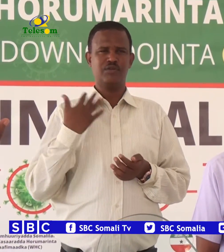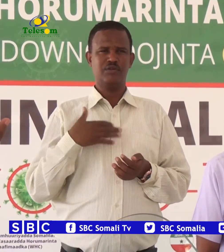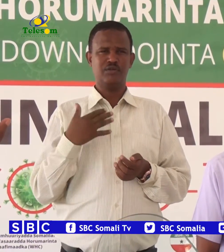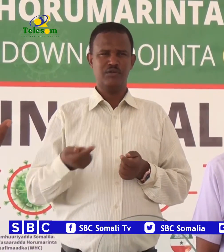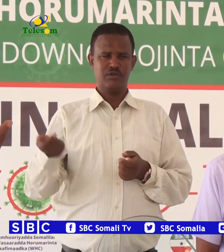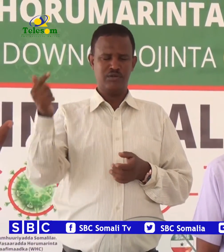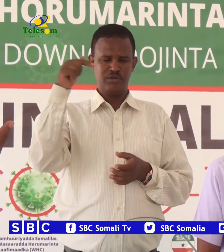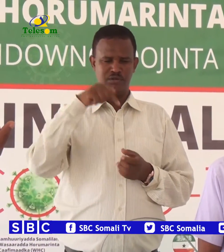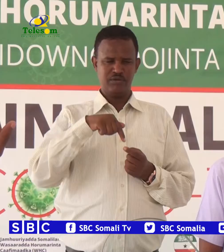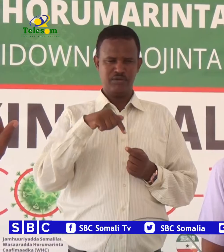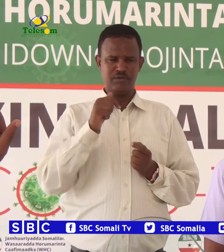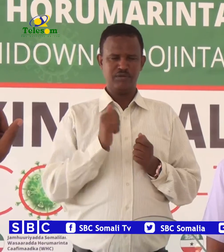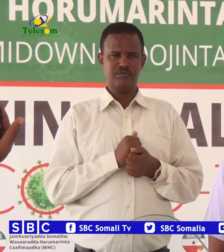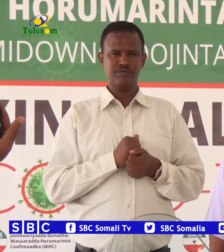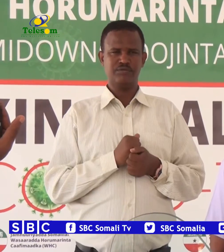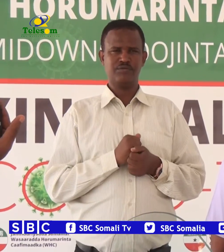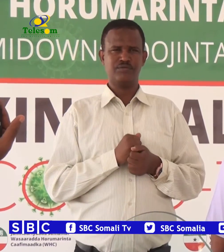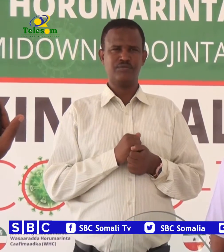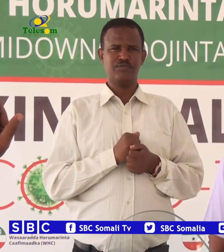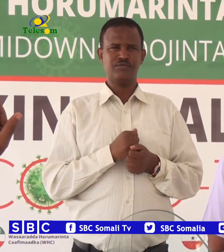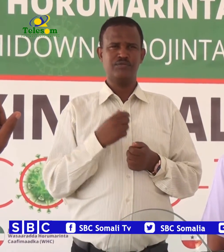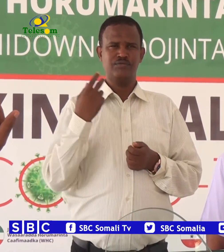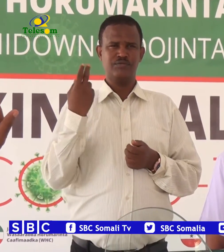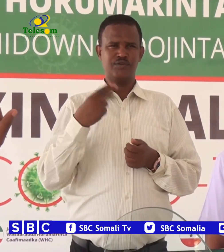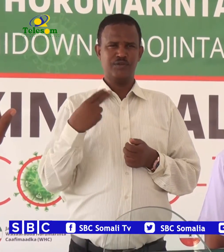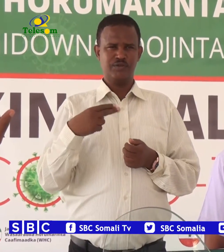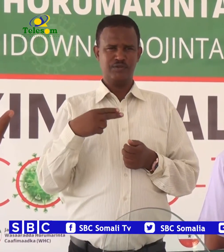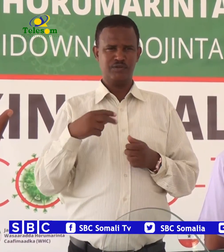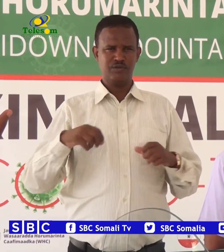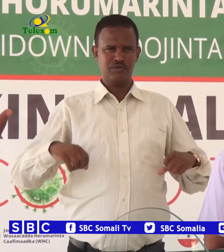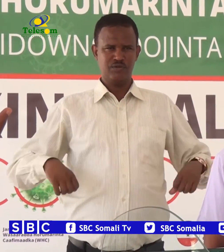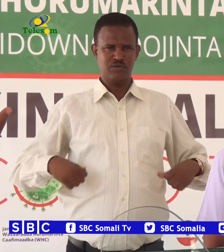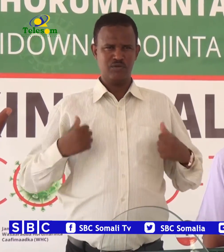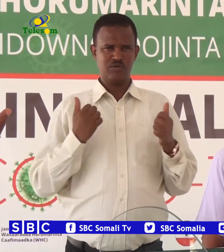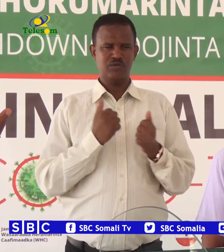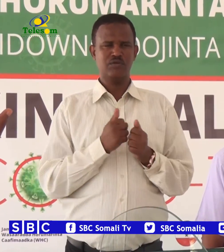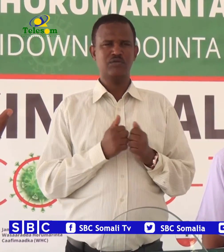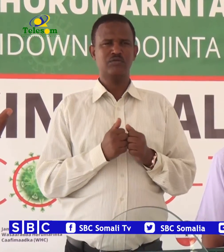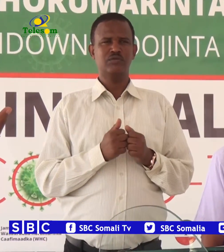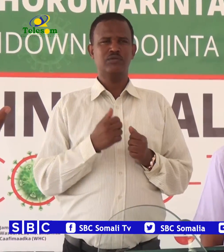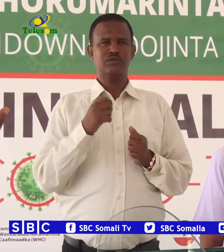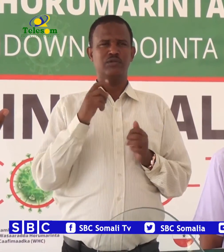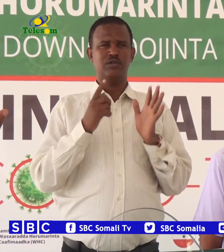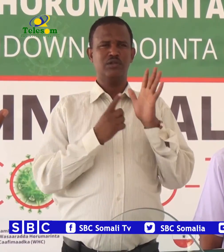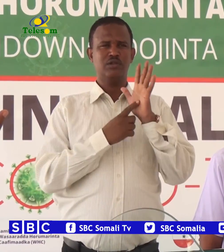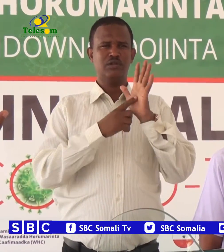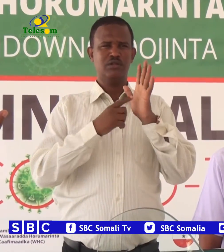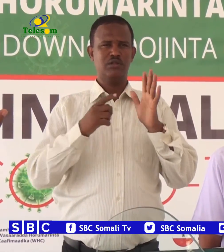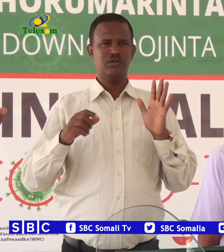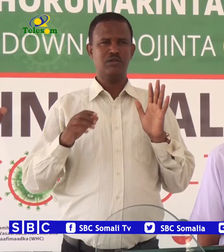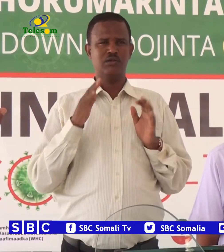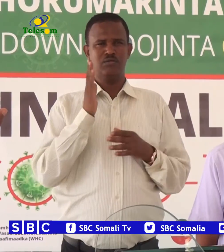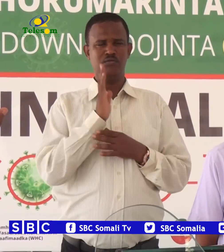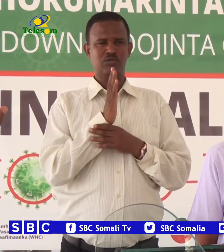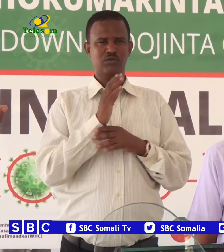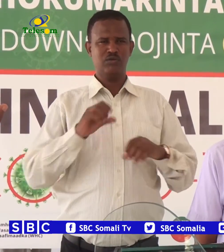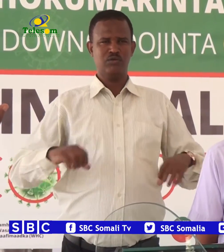waxa weeye 8 baa Hargeysa 6 waa Burco halna wuxuu ka yimid